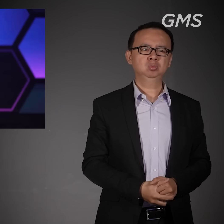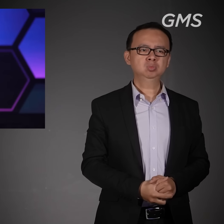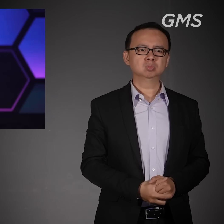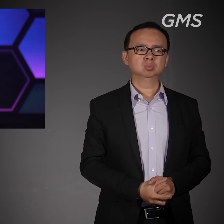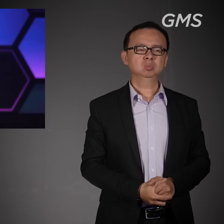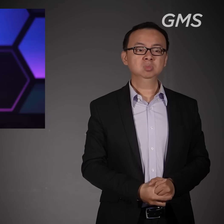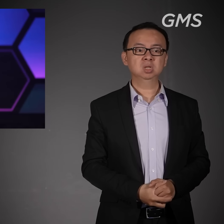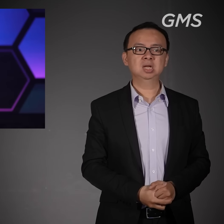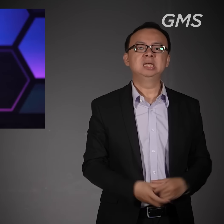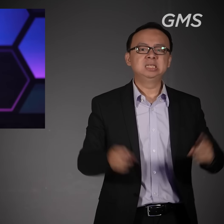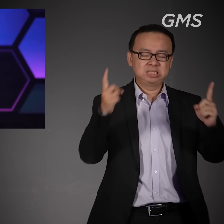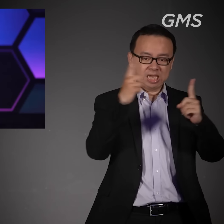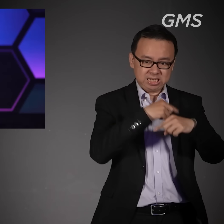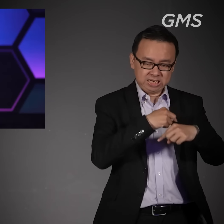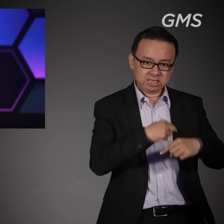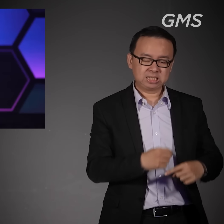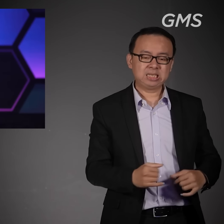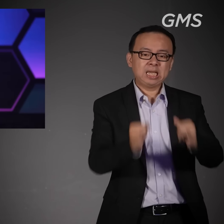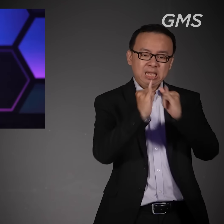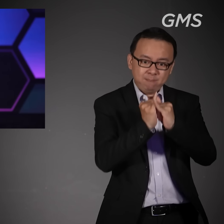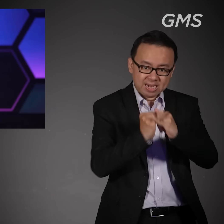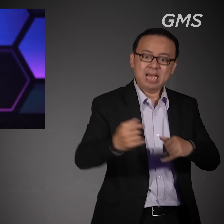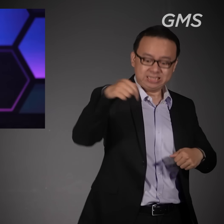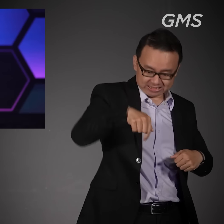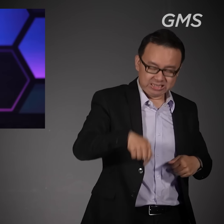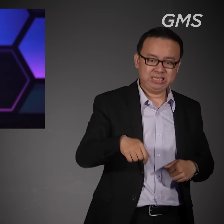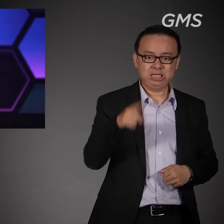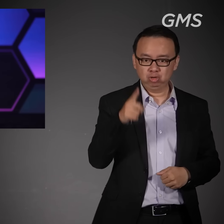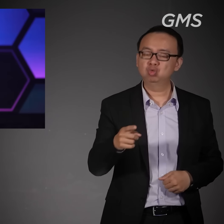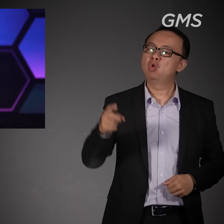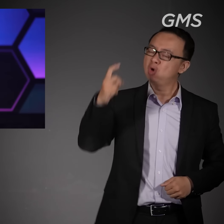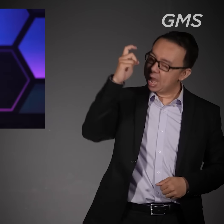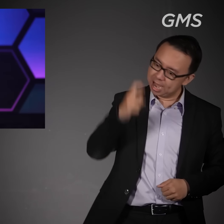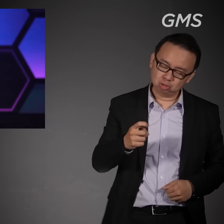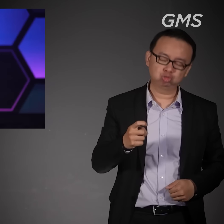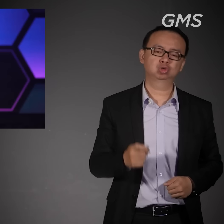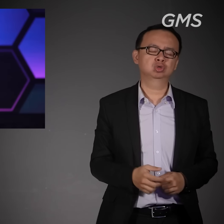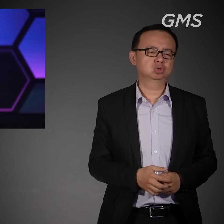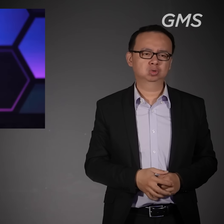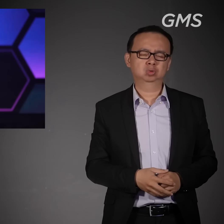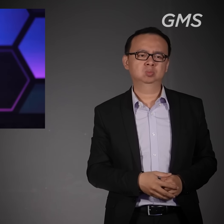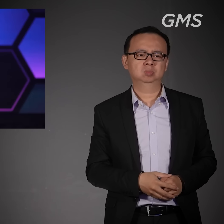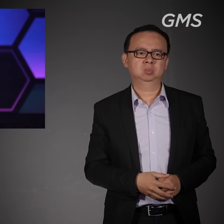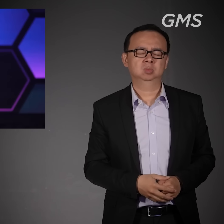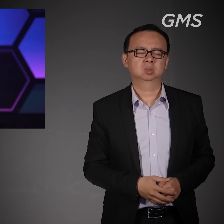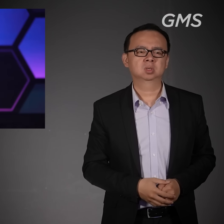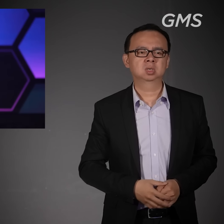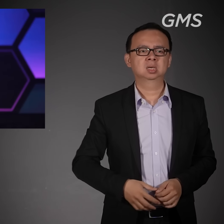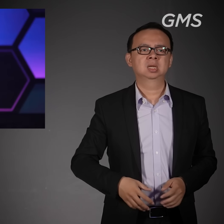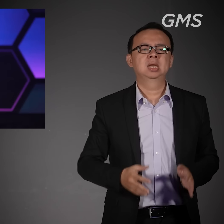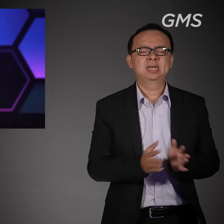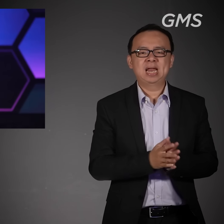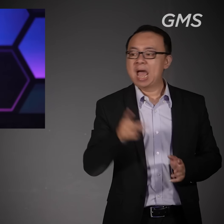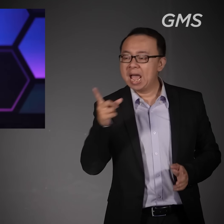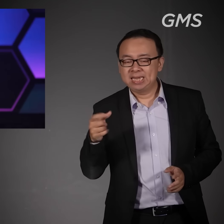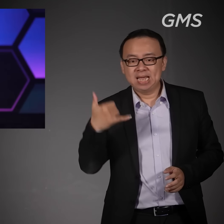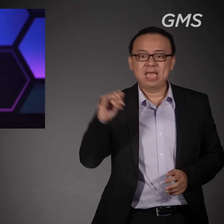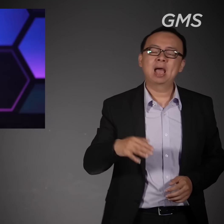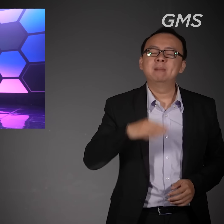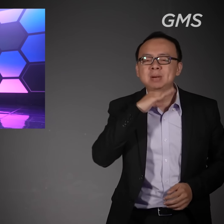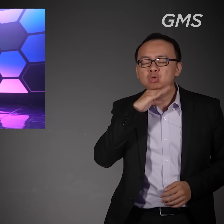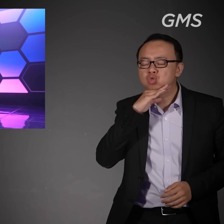maka onsite adalah sebuah misi. Dan harus ada yang menunggu dalam hal ini, dalam cerita ini. Yesus seorang diri dia